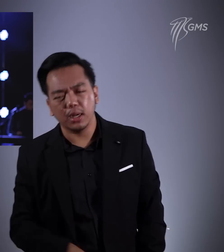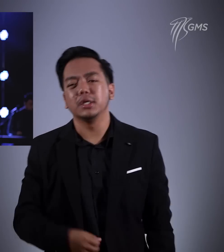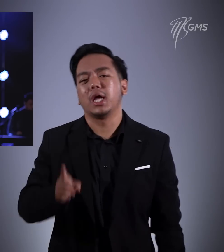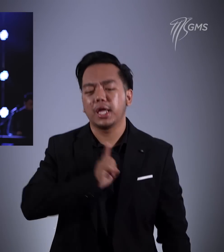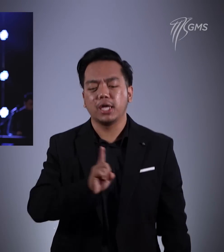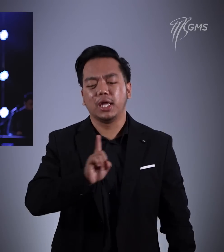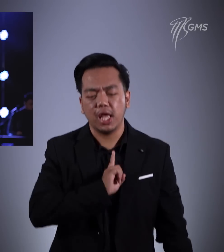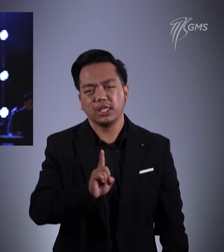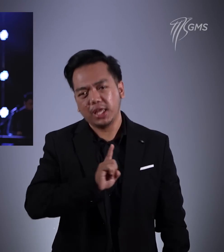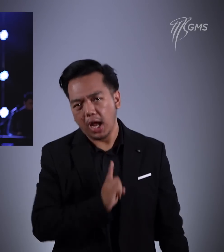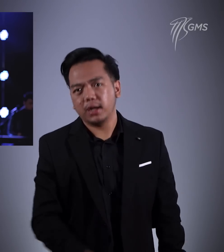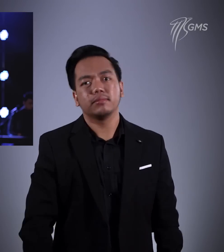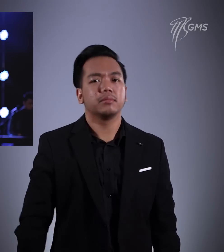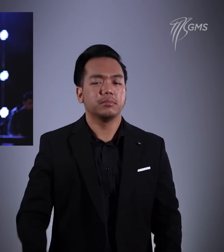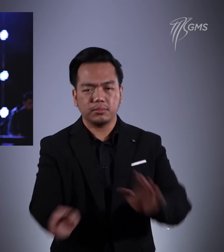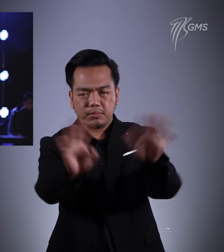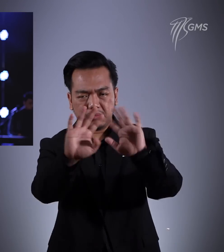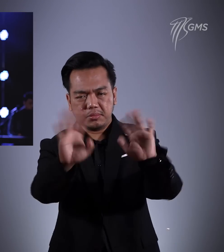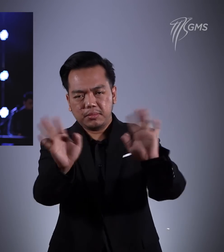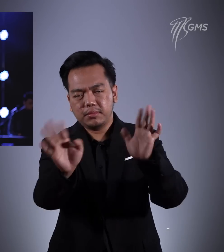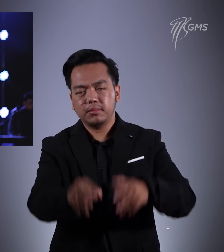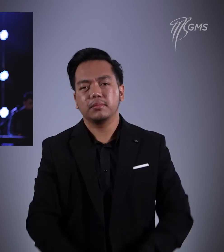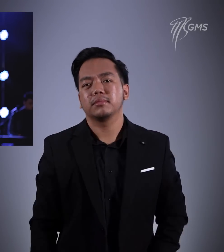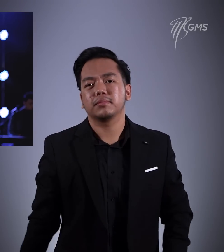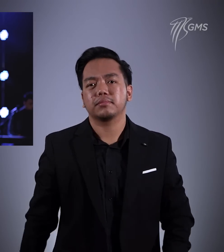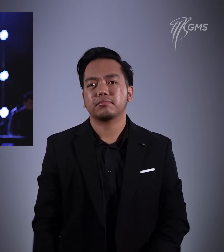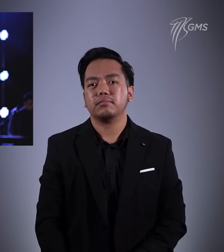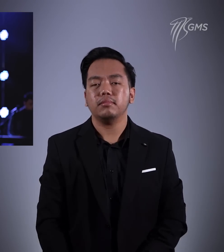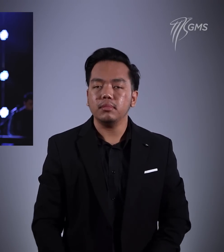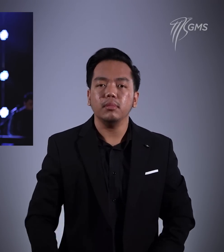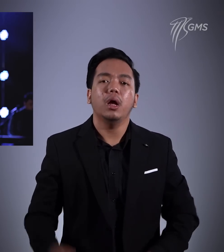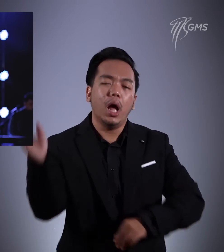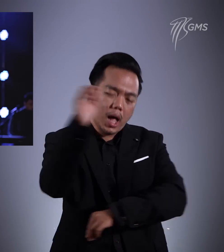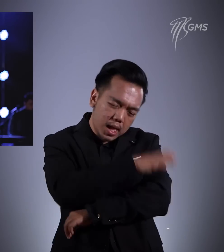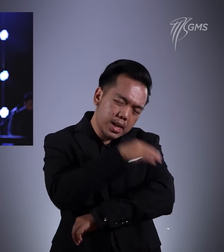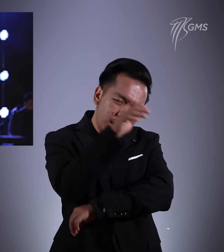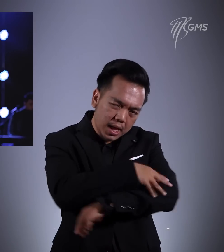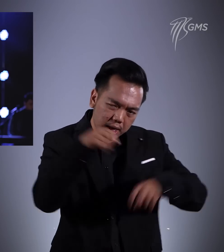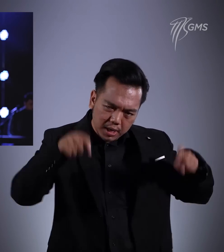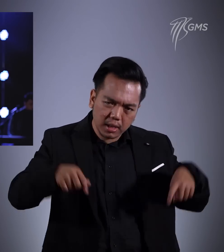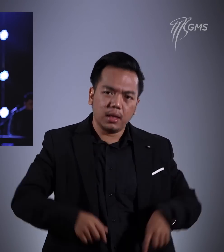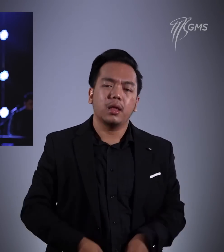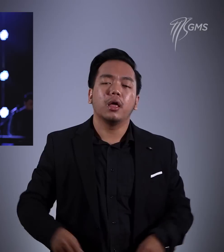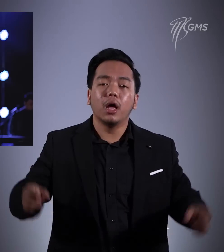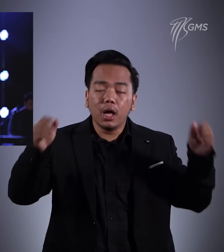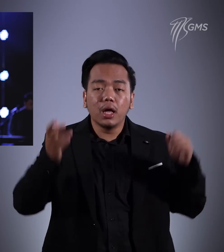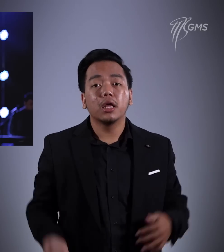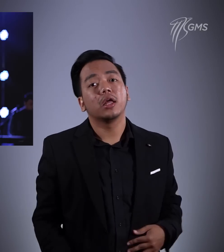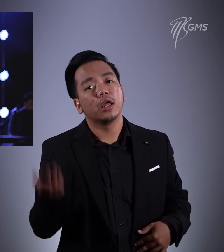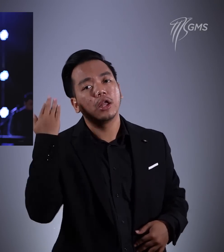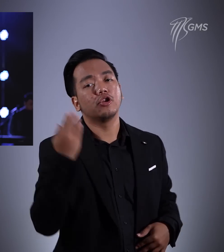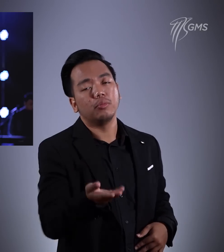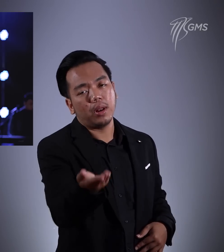diriku. Jangan hidup bagi itu. Hari-hari ini, hiduplah untuk perkara-perkara Tuhan. Ayat yang